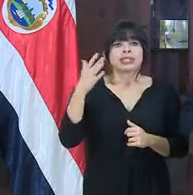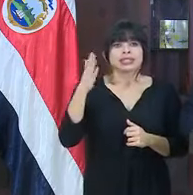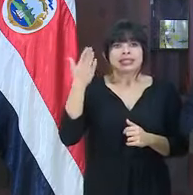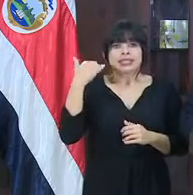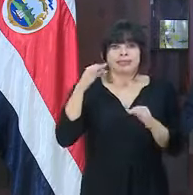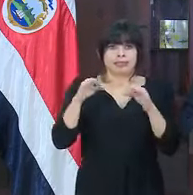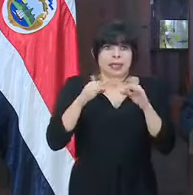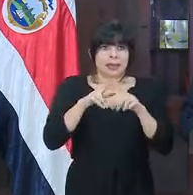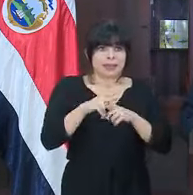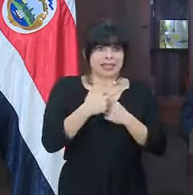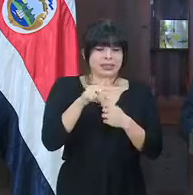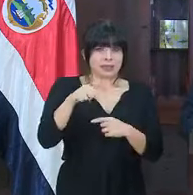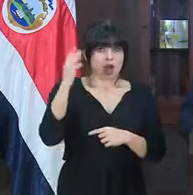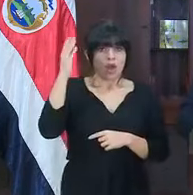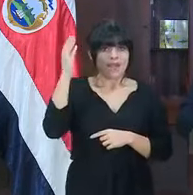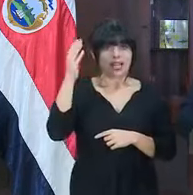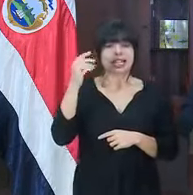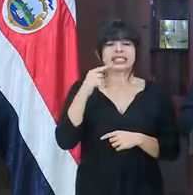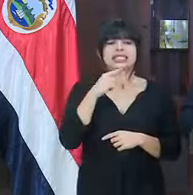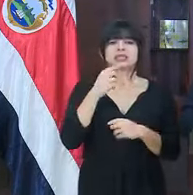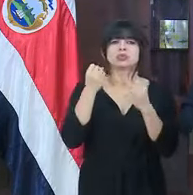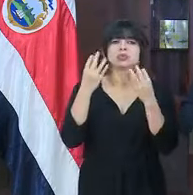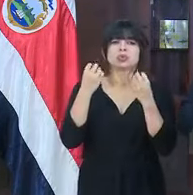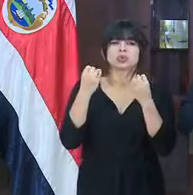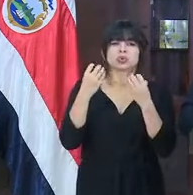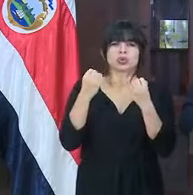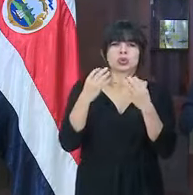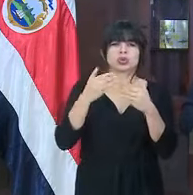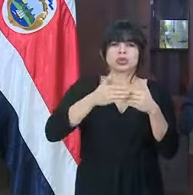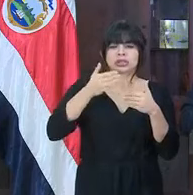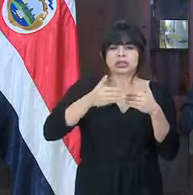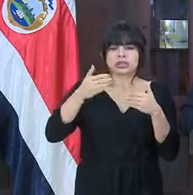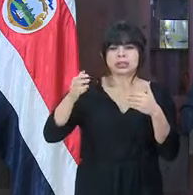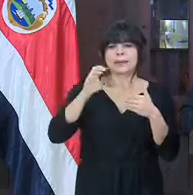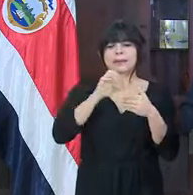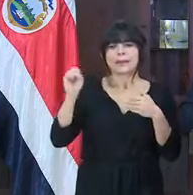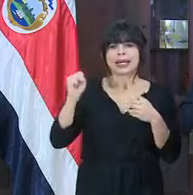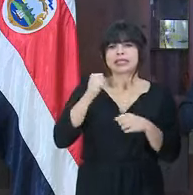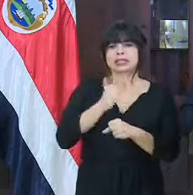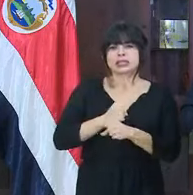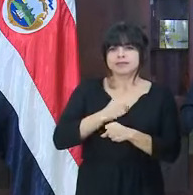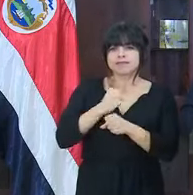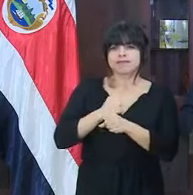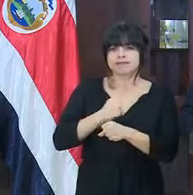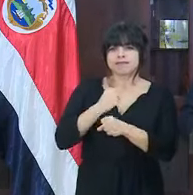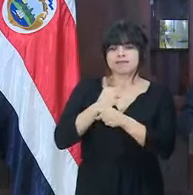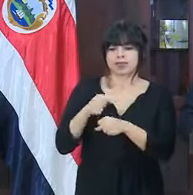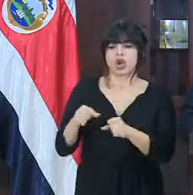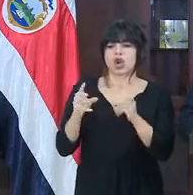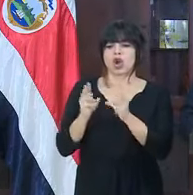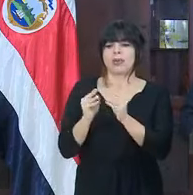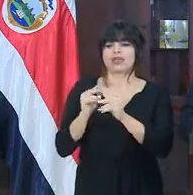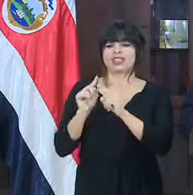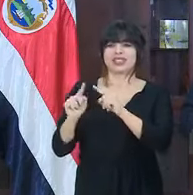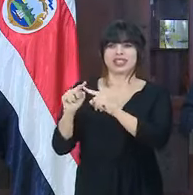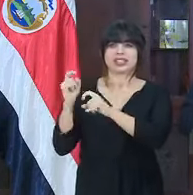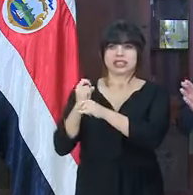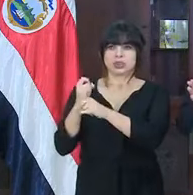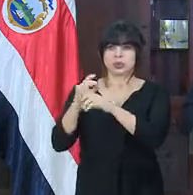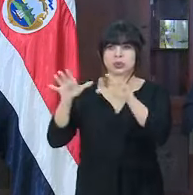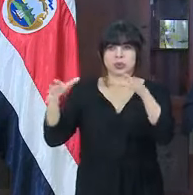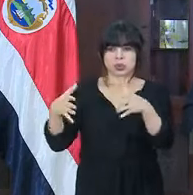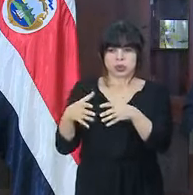explicaba al inicio de la conferencia de prensa, son muchos meses en los que se viene trabajando en la comisión interinstitucional